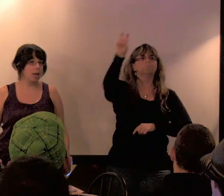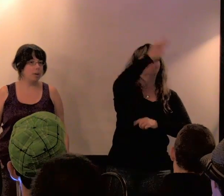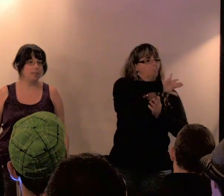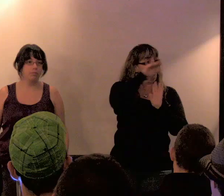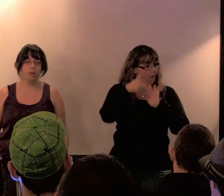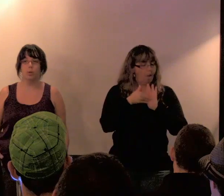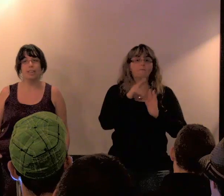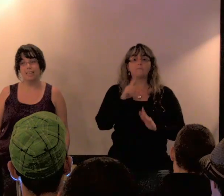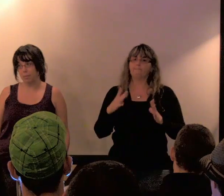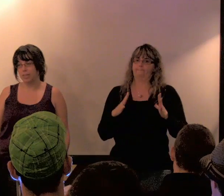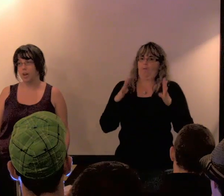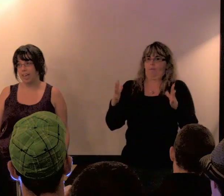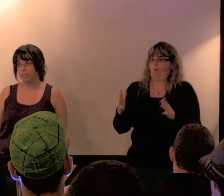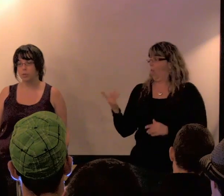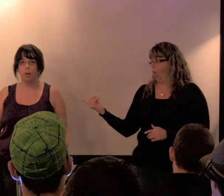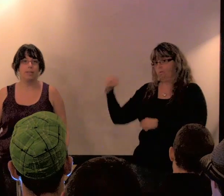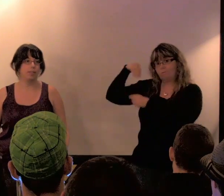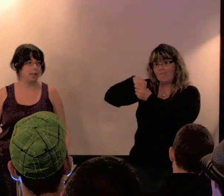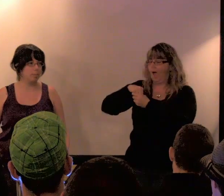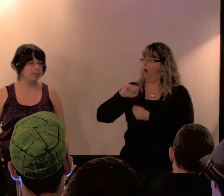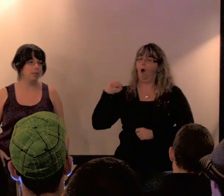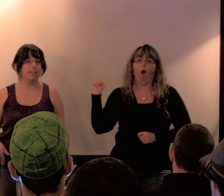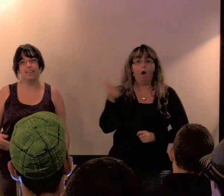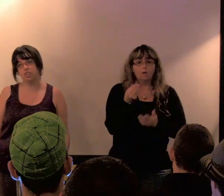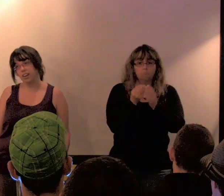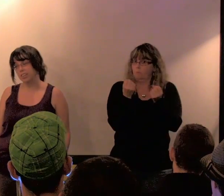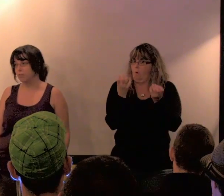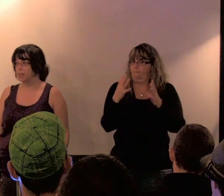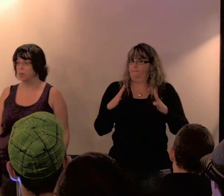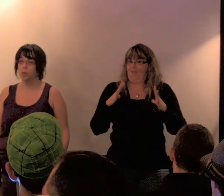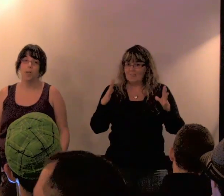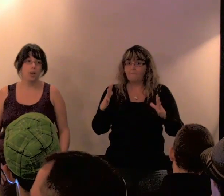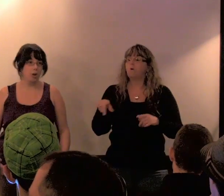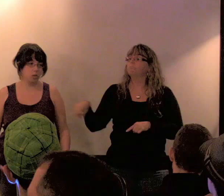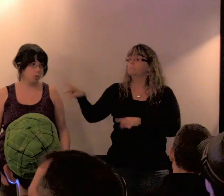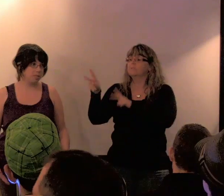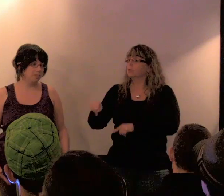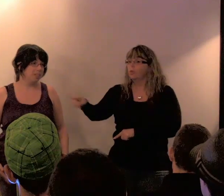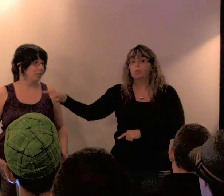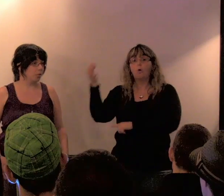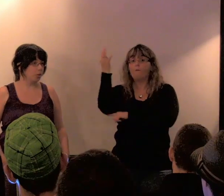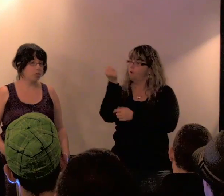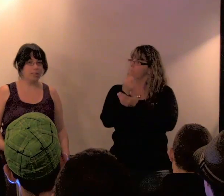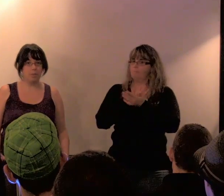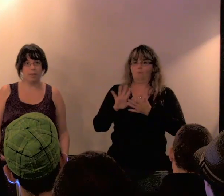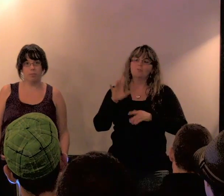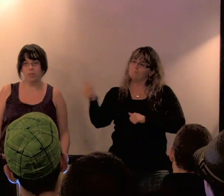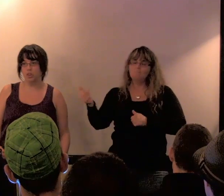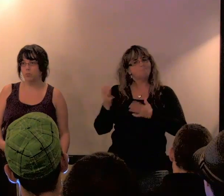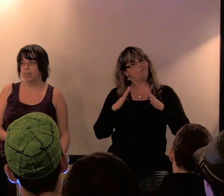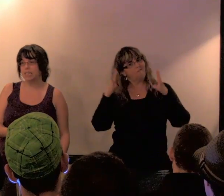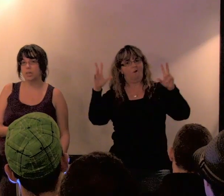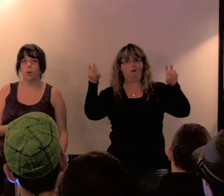C'est entièrement bénévole. Donc, l'équipe qui organise l'UPOP est totalement bénévole et les gens qui offrent des cours le sont aussi. Donc, on vous souhaite la